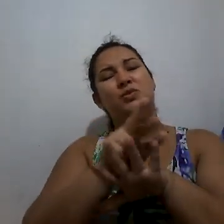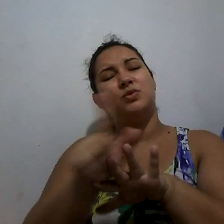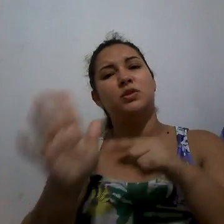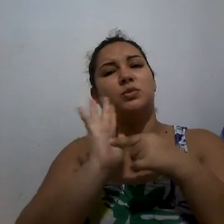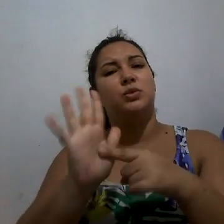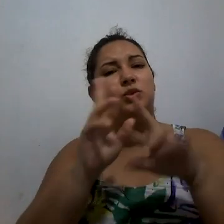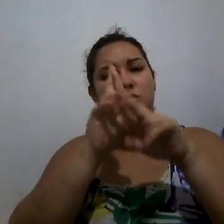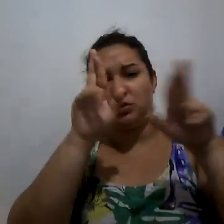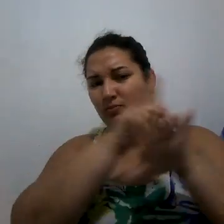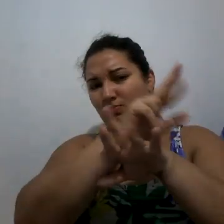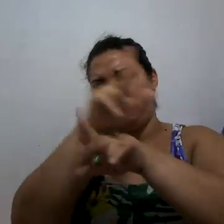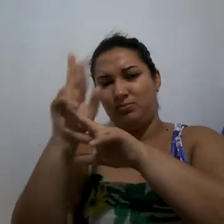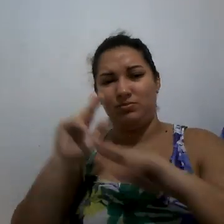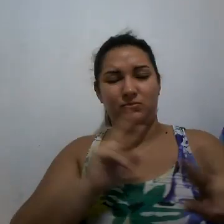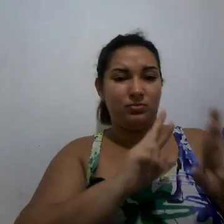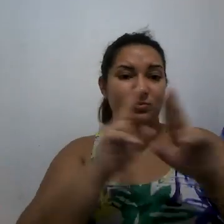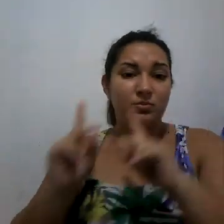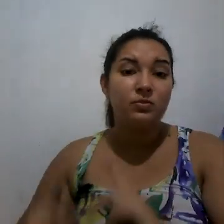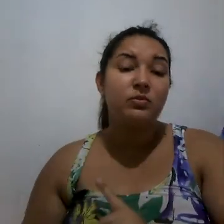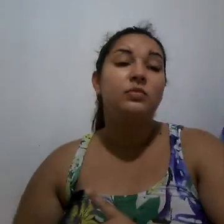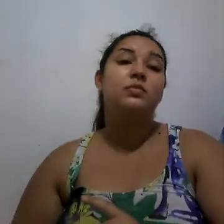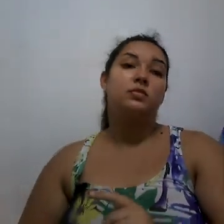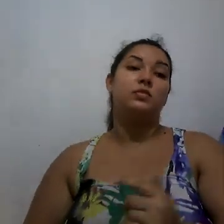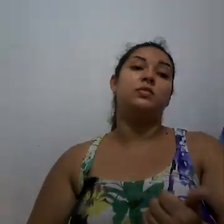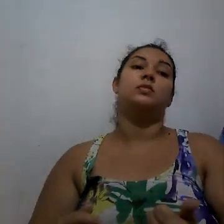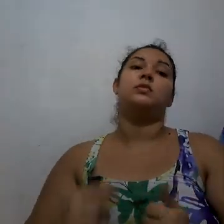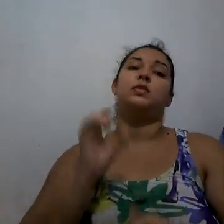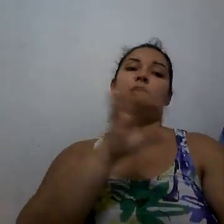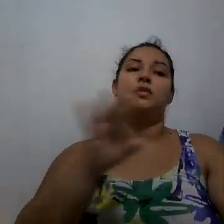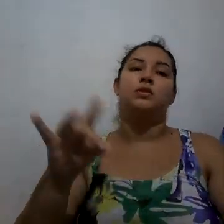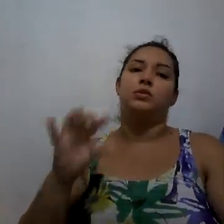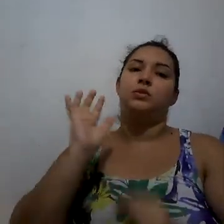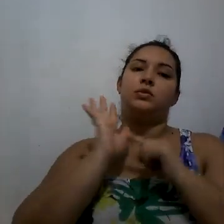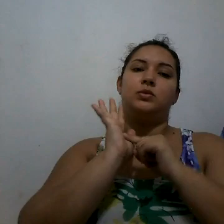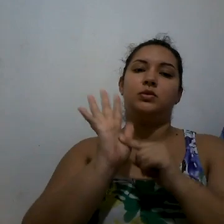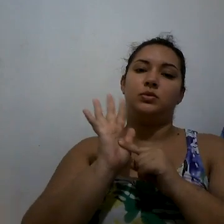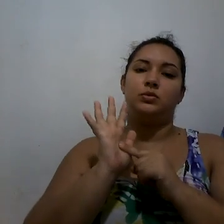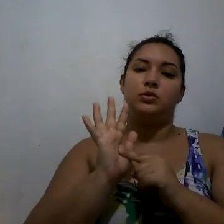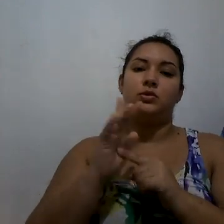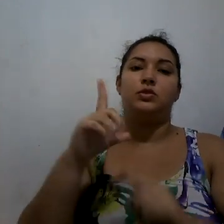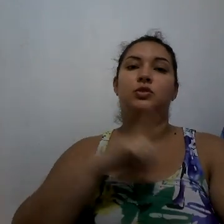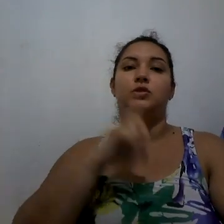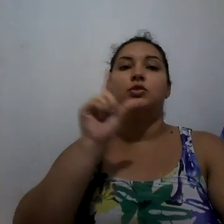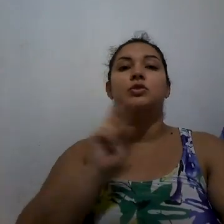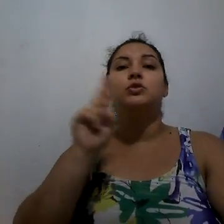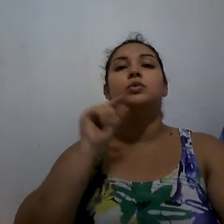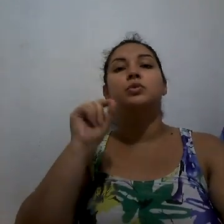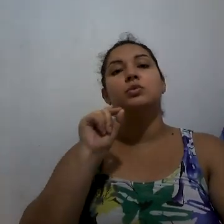que, para cada tipo de tamanho de amostra, nós vamos utilizar o quê? A técnica mais correta. Porque